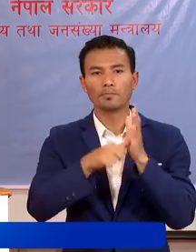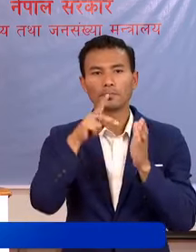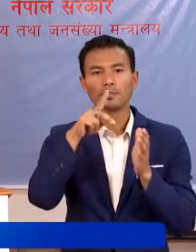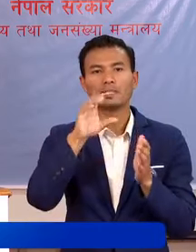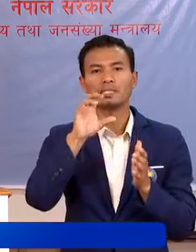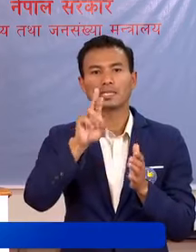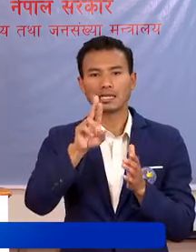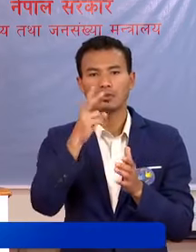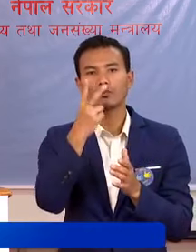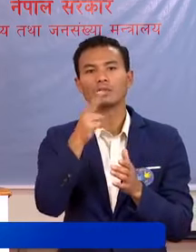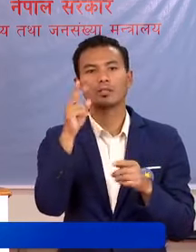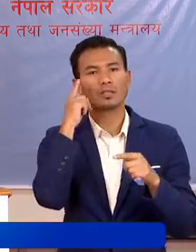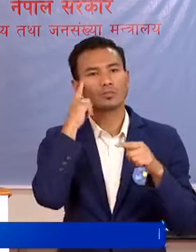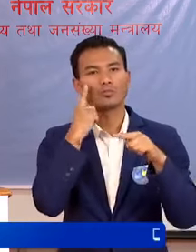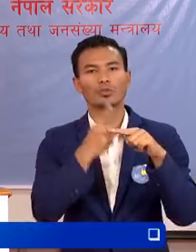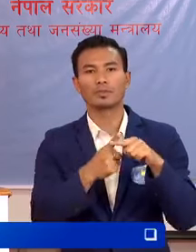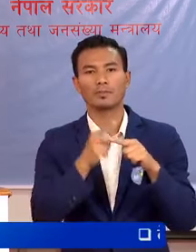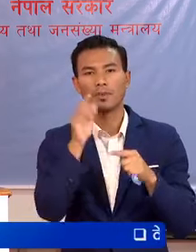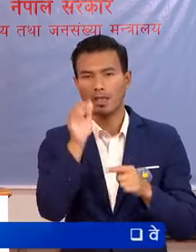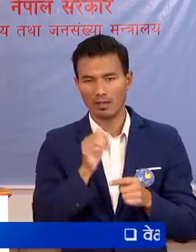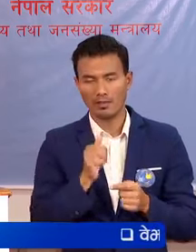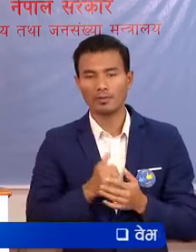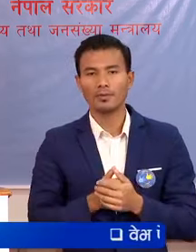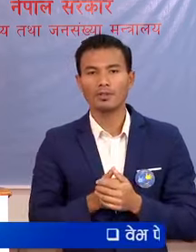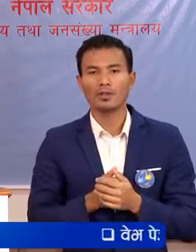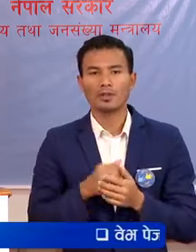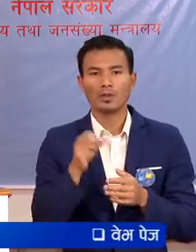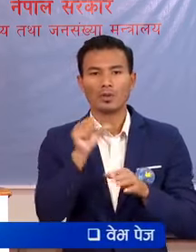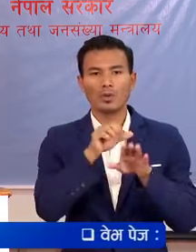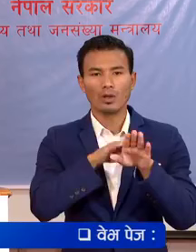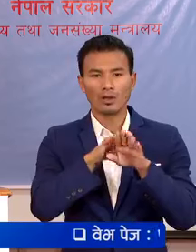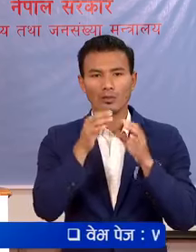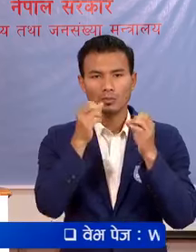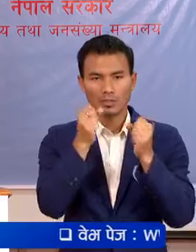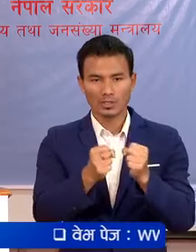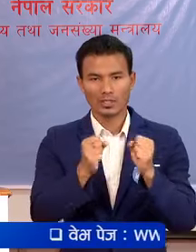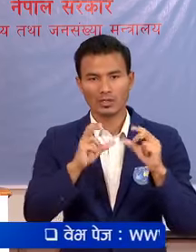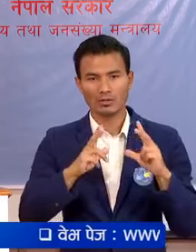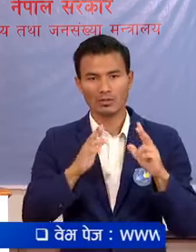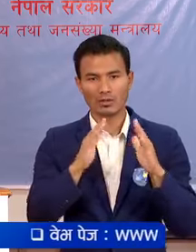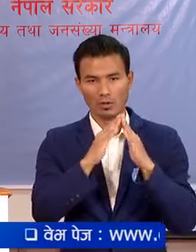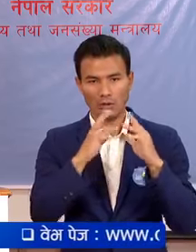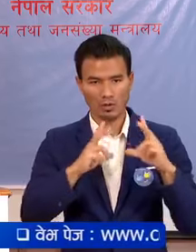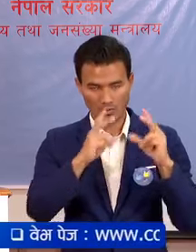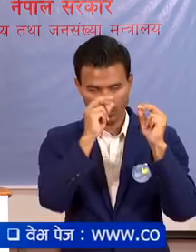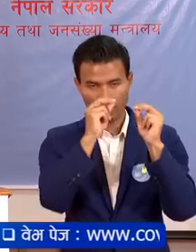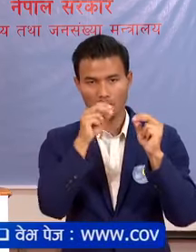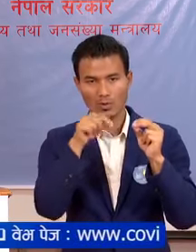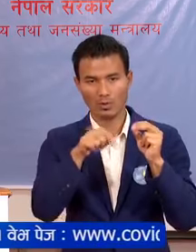दुई जानामा पोजिटिव आयको ठियो वाहरू बसने अपार्टमेंट महां